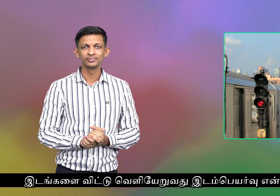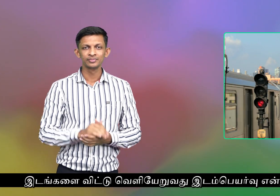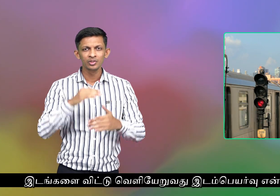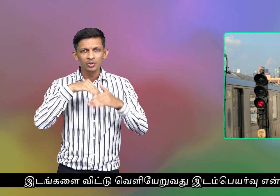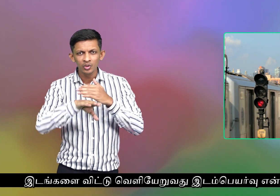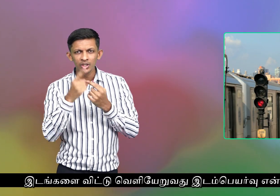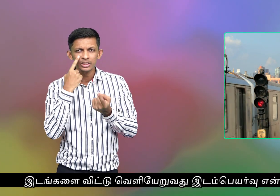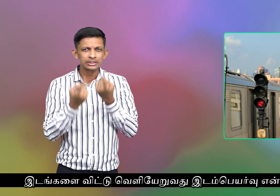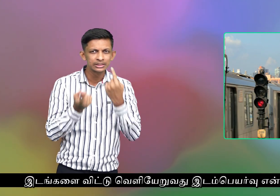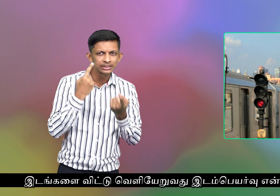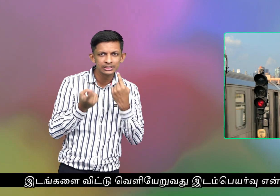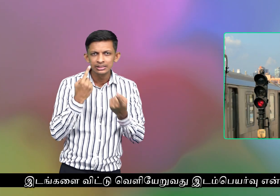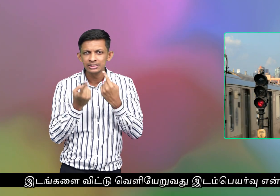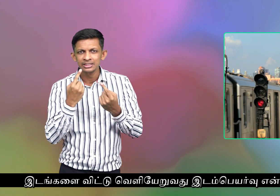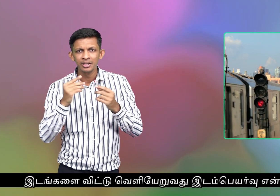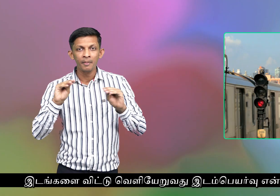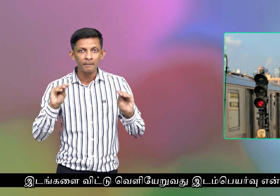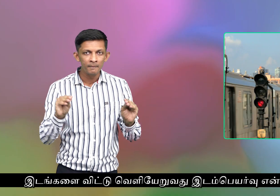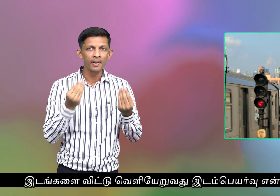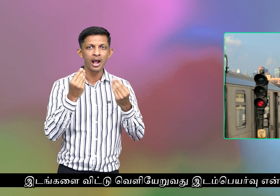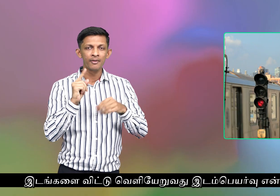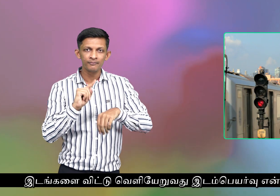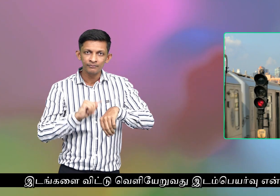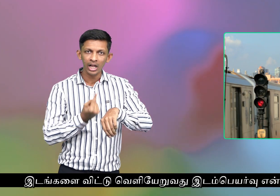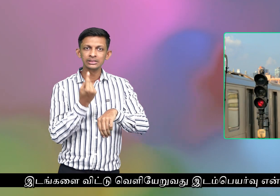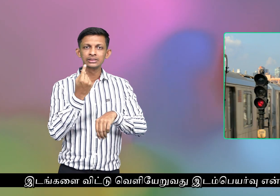வெளியேறுவது இடம்பெயர்வது என்று அழைக்கப்படுகிறது.